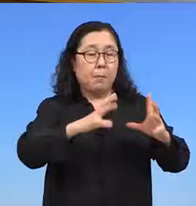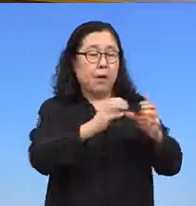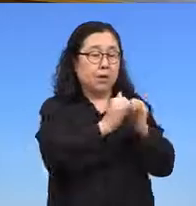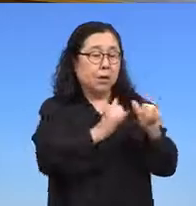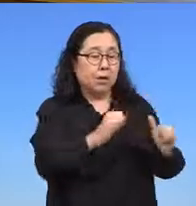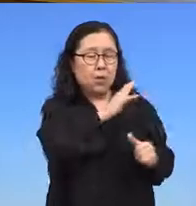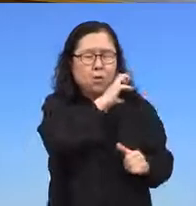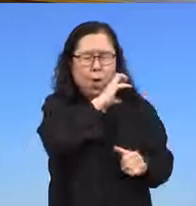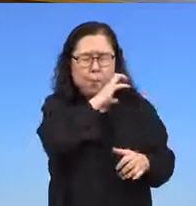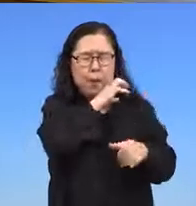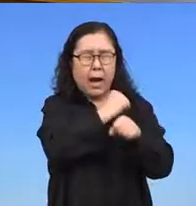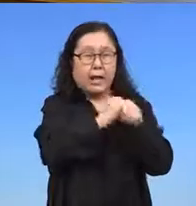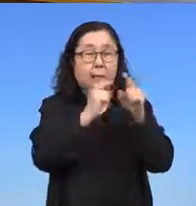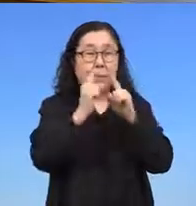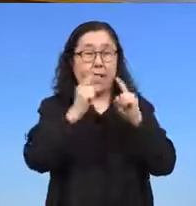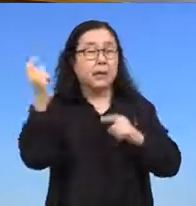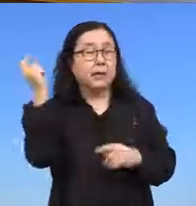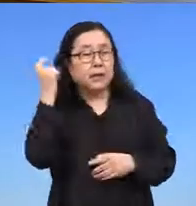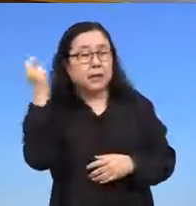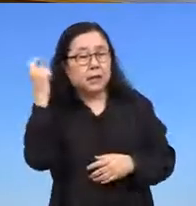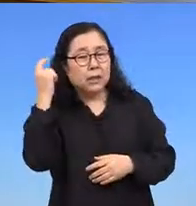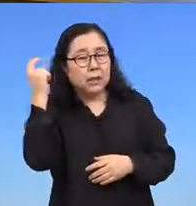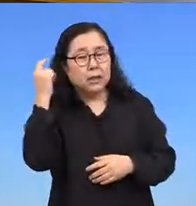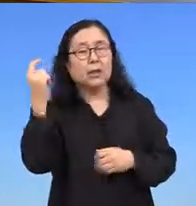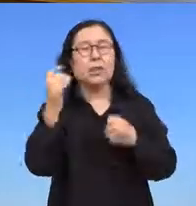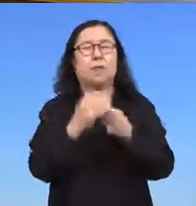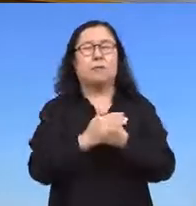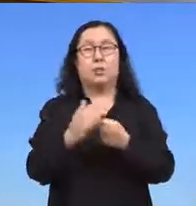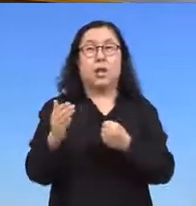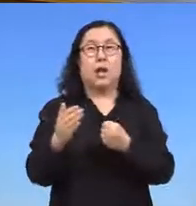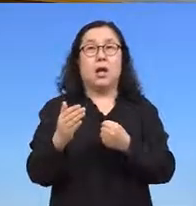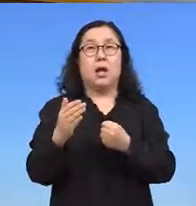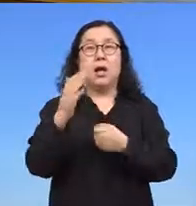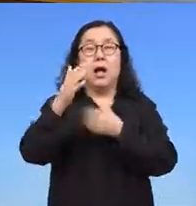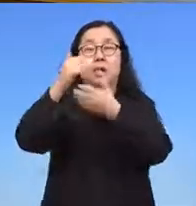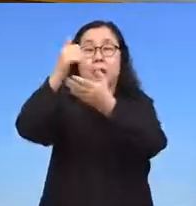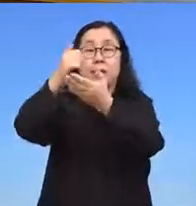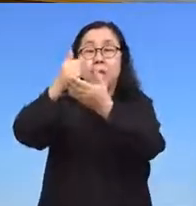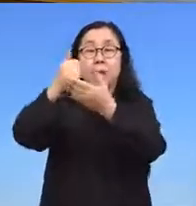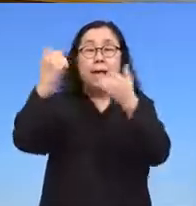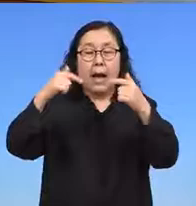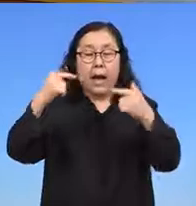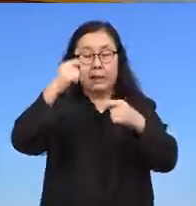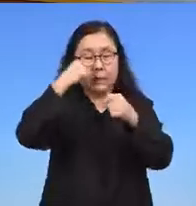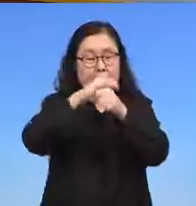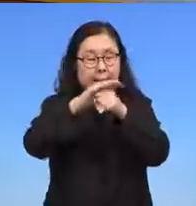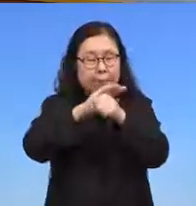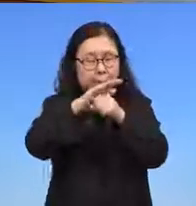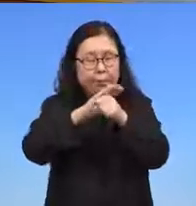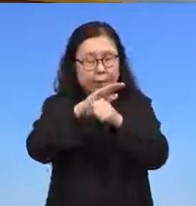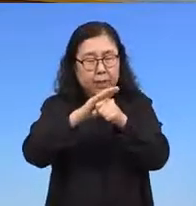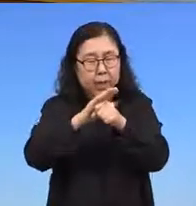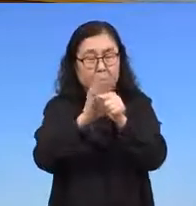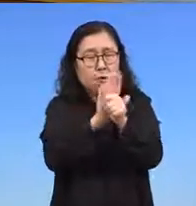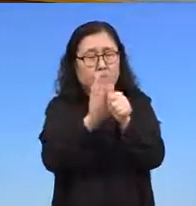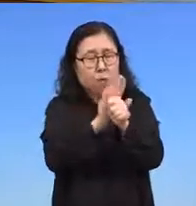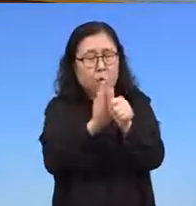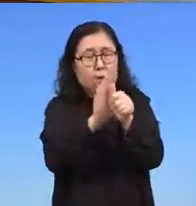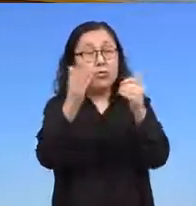하나님께서 백성들의 결핍된 거, 부족된 거, 원망하는 것들에 대하여 항상 자비롭게 대해 주시는